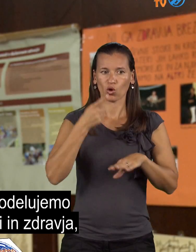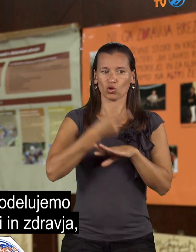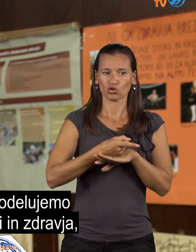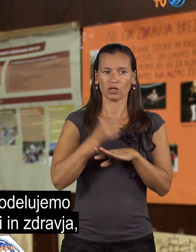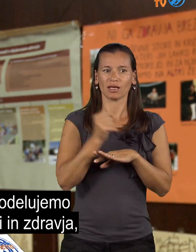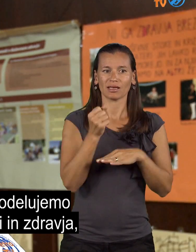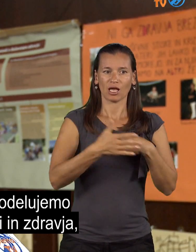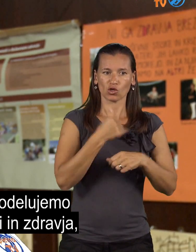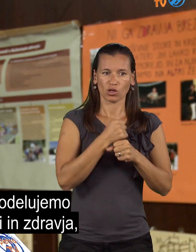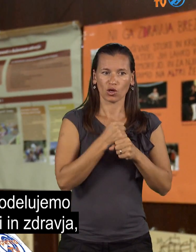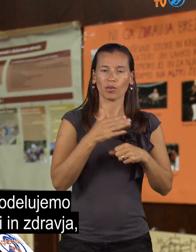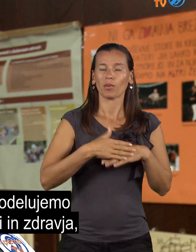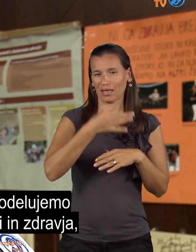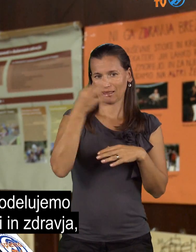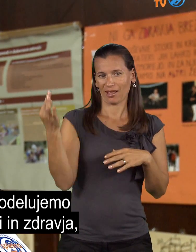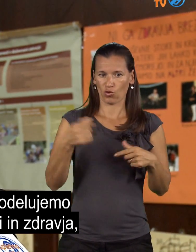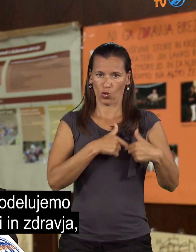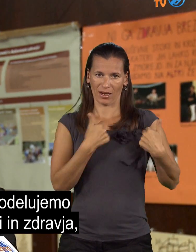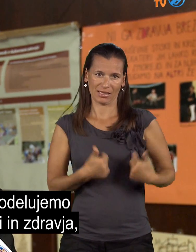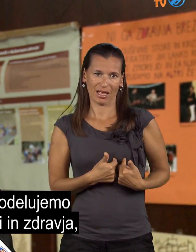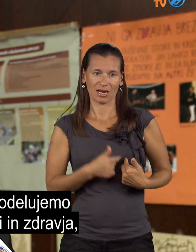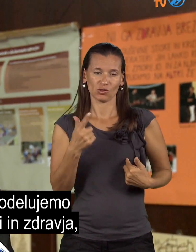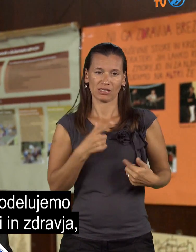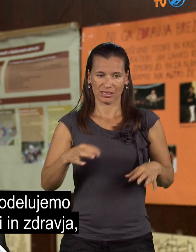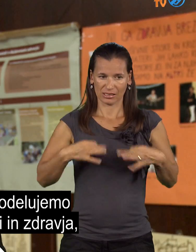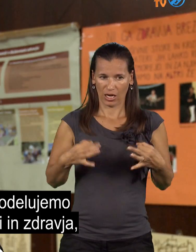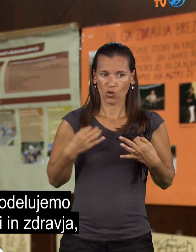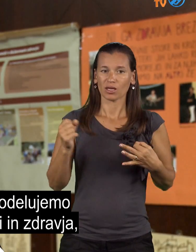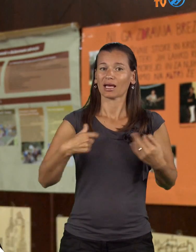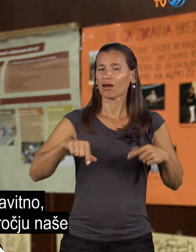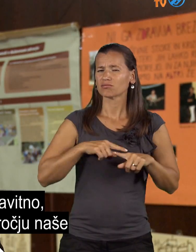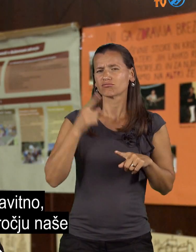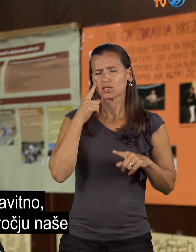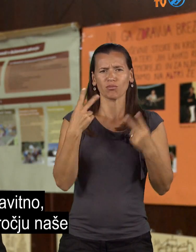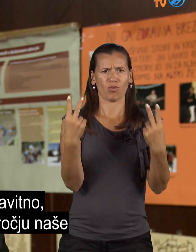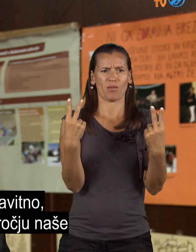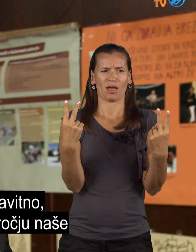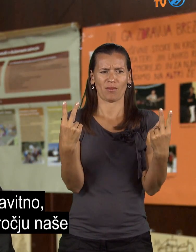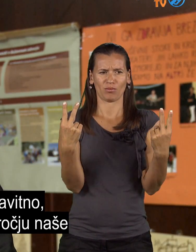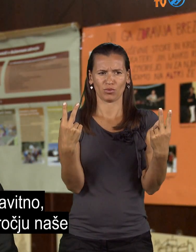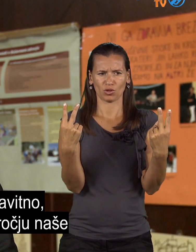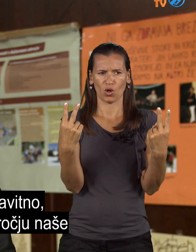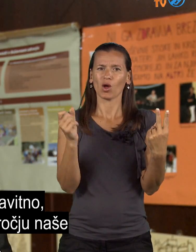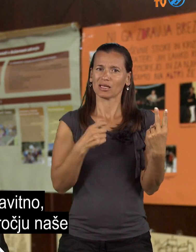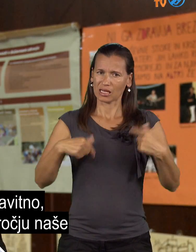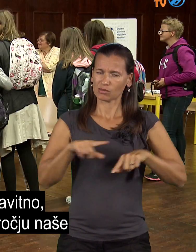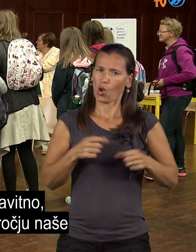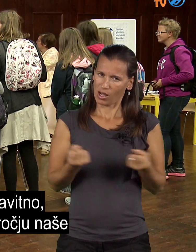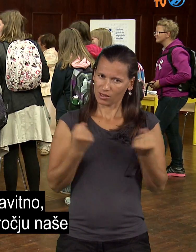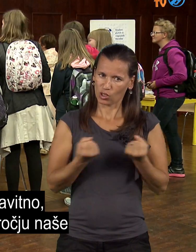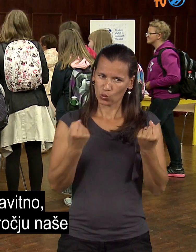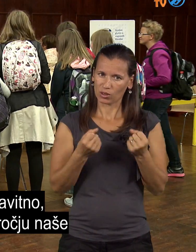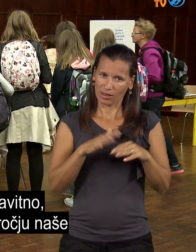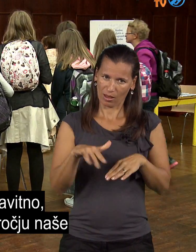Mi smo se odločili, da sodelujemo pri Dnevu humanitarnosti in zdravja, ker se nam zdi poglavitno, da